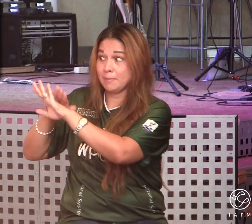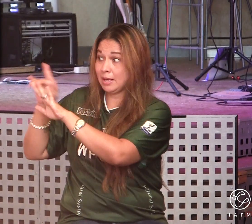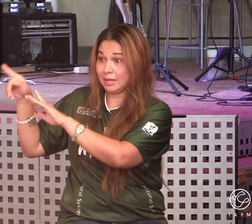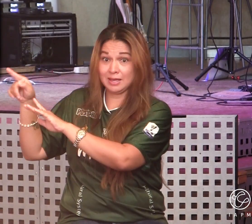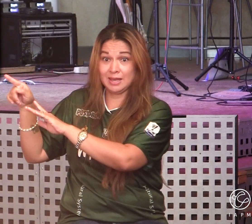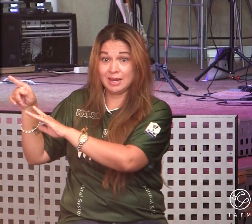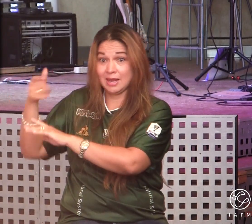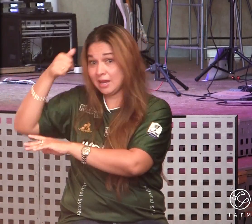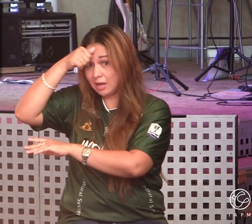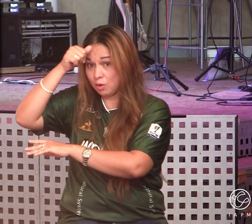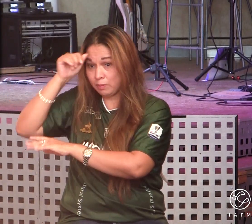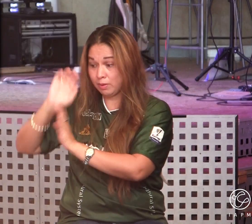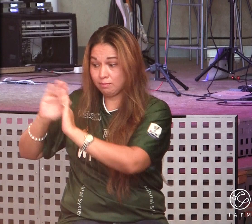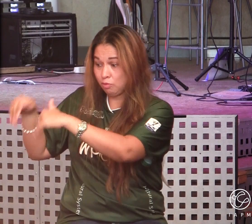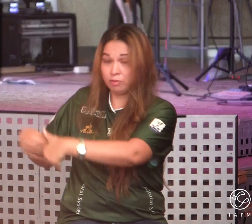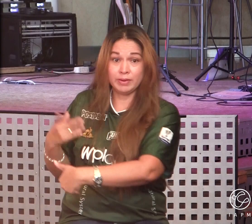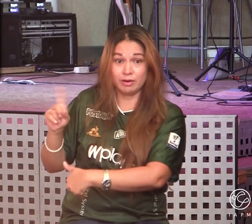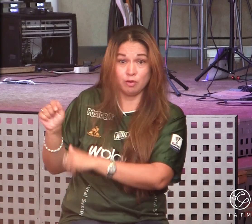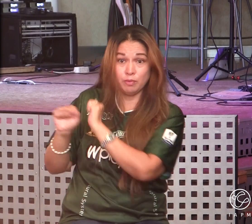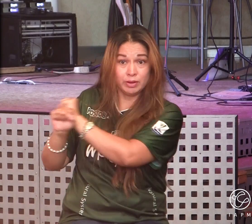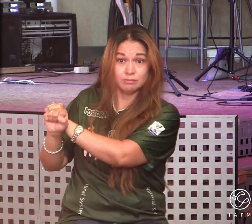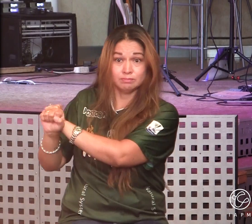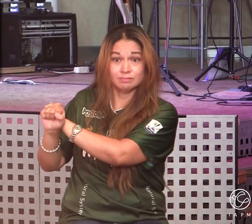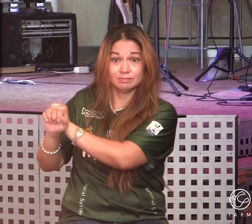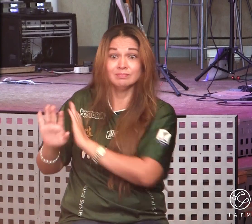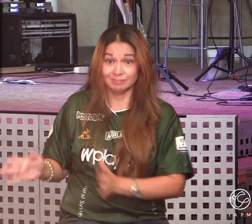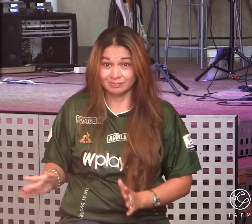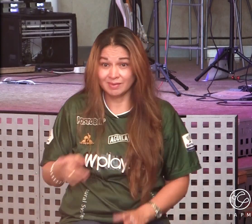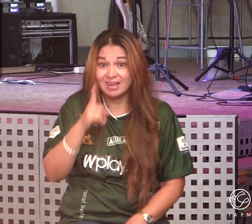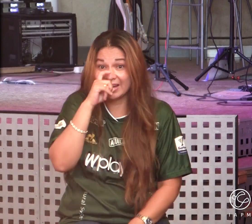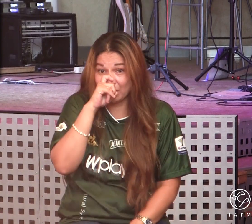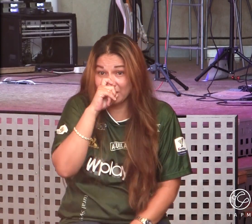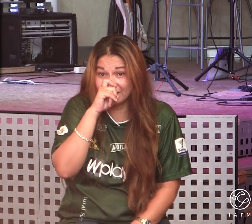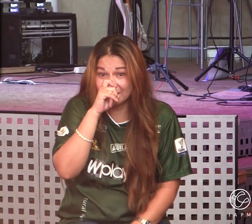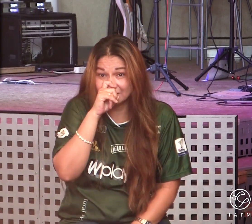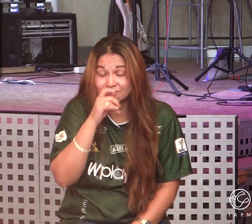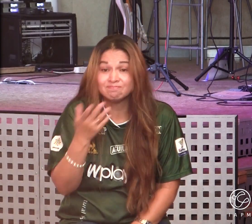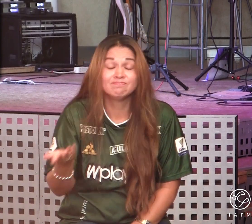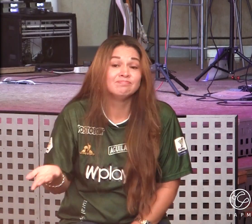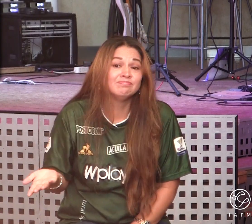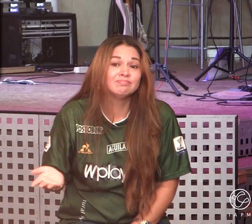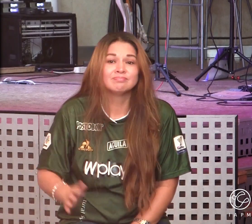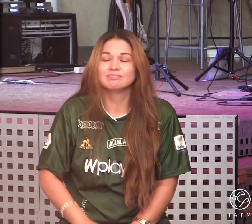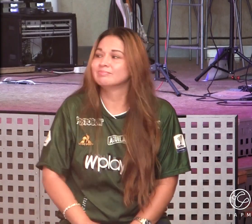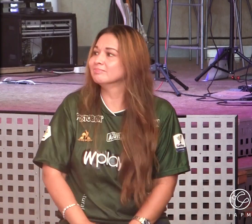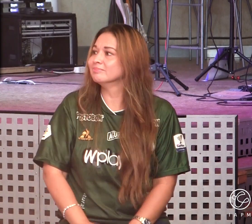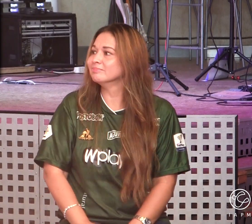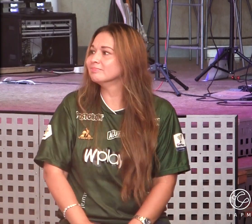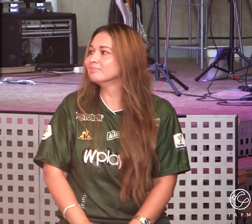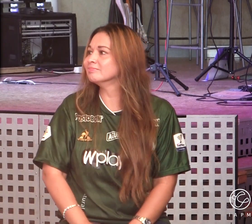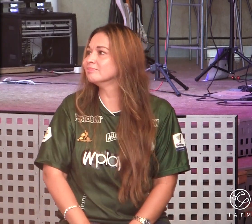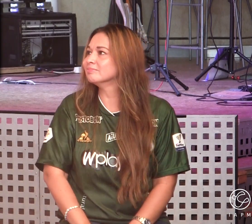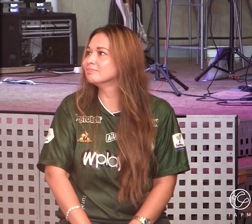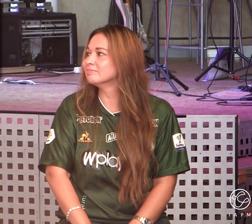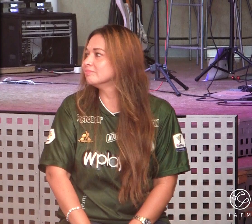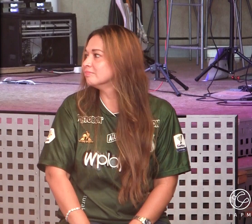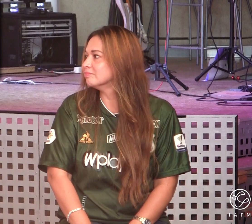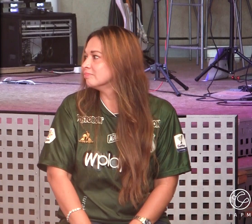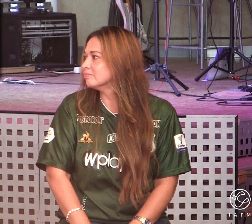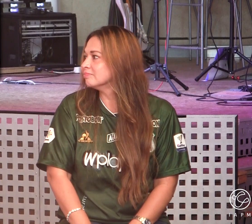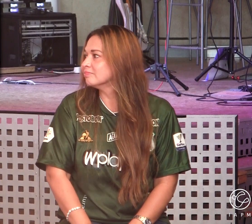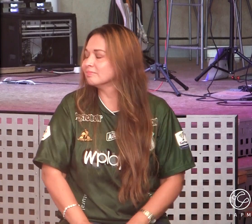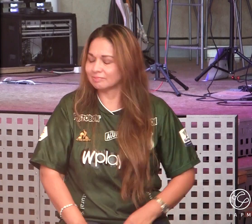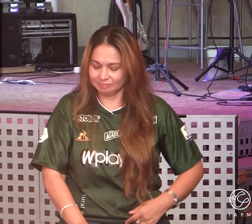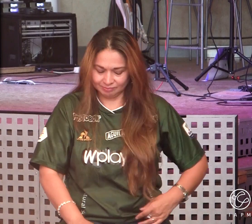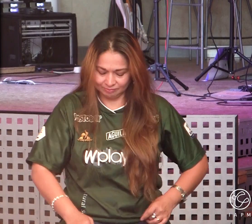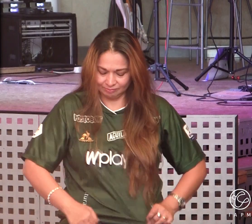acercaran allí. Suena muy agresivo. Bueno, depende de cómo lo veas. Como yo lo veo, lo que Dios hizo fue poner puntos suspensivos